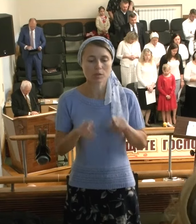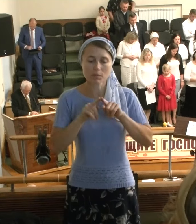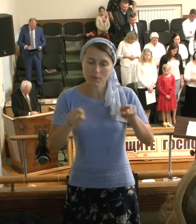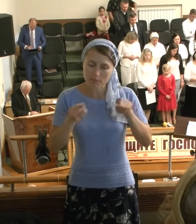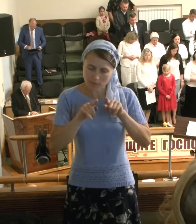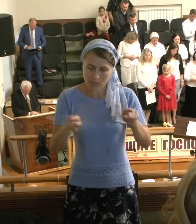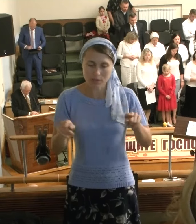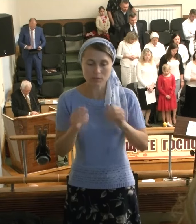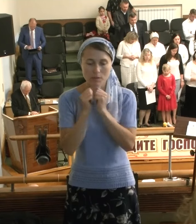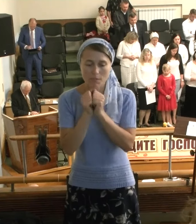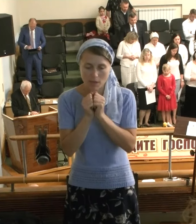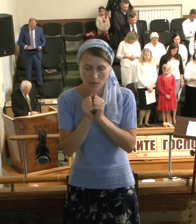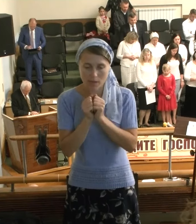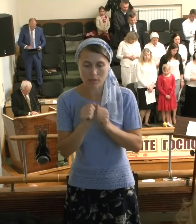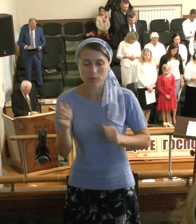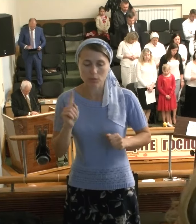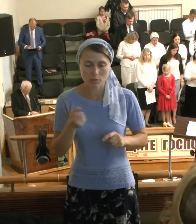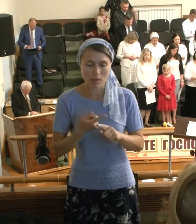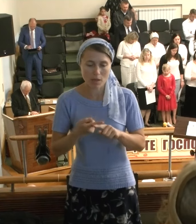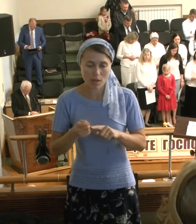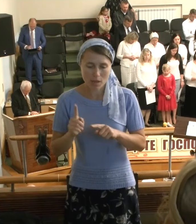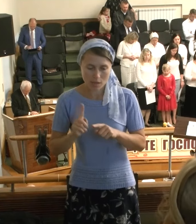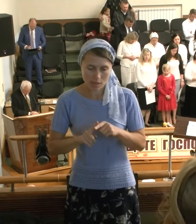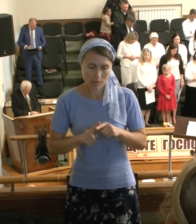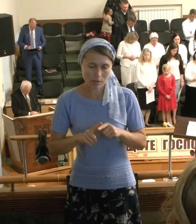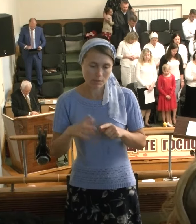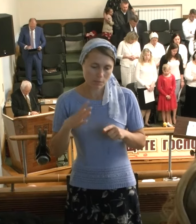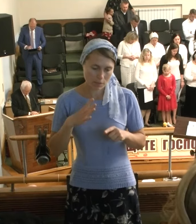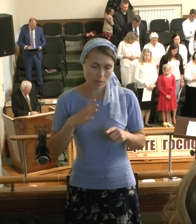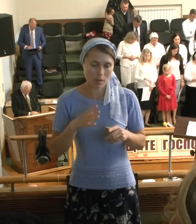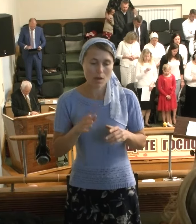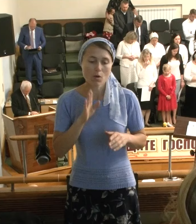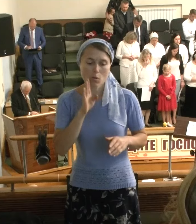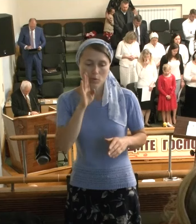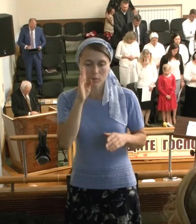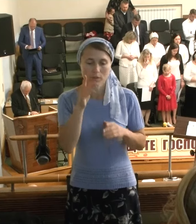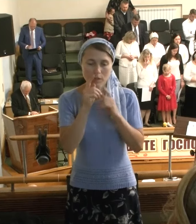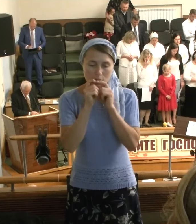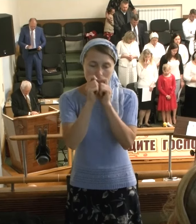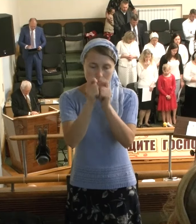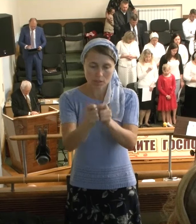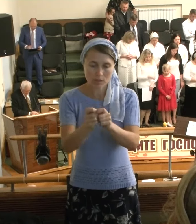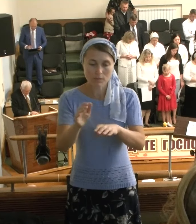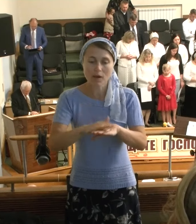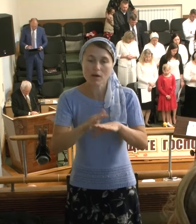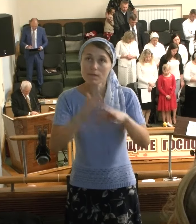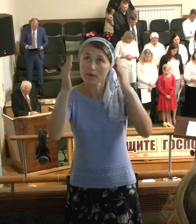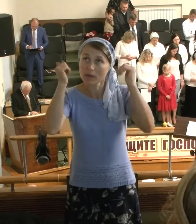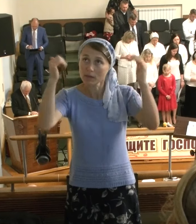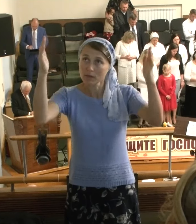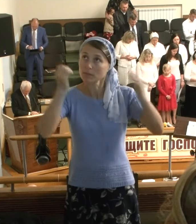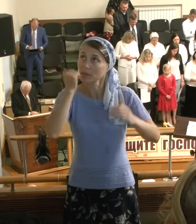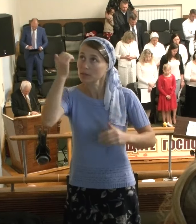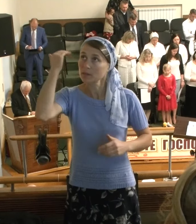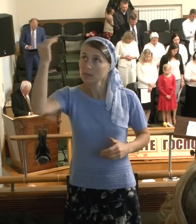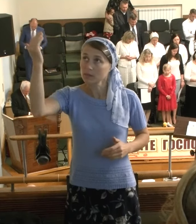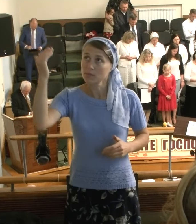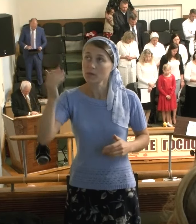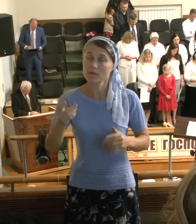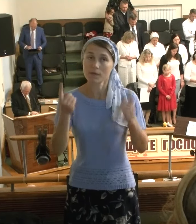молящих, чтобы это было утреннее жертвое, получить благодарение Тебе и великий Боге нашего